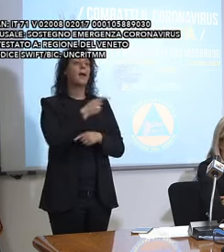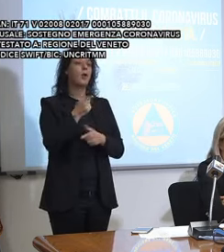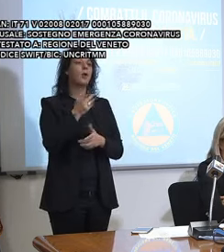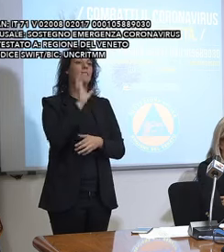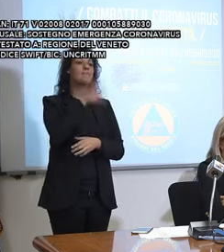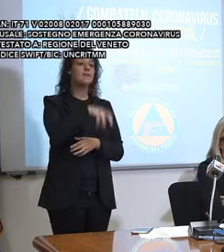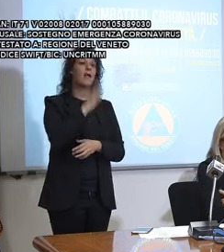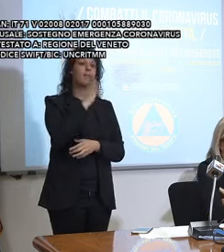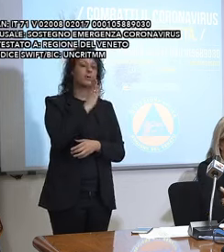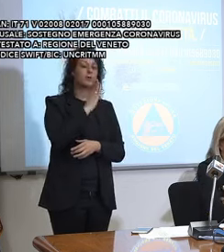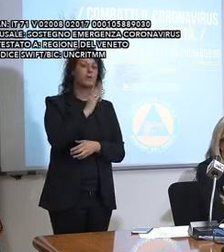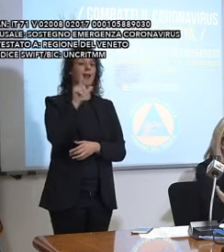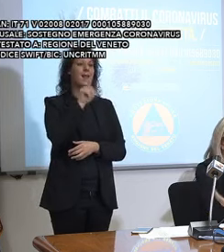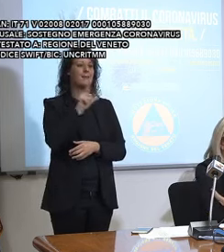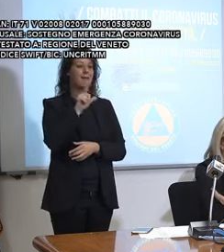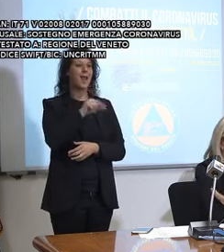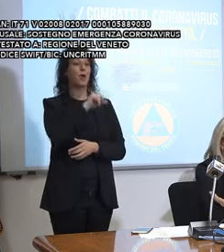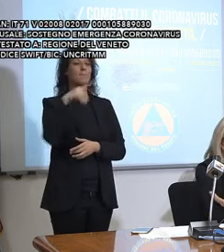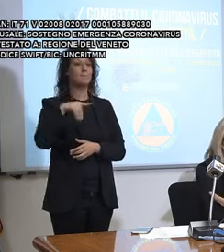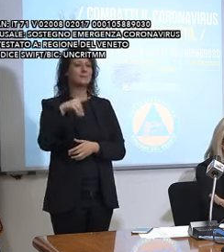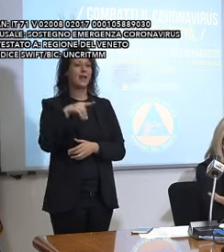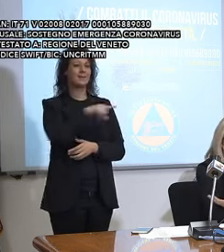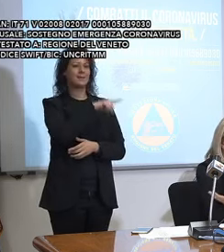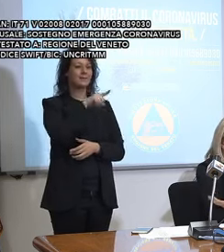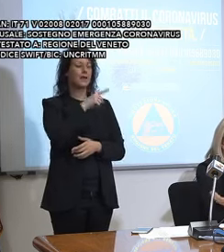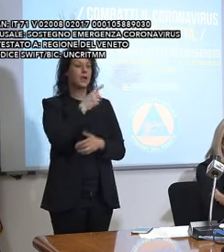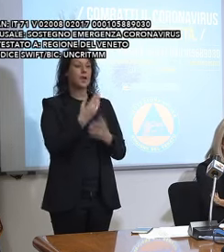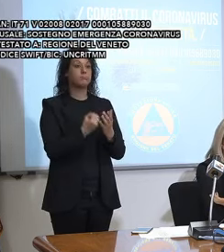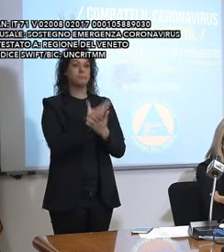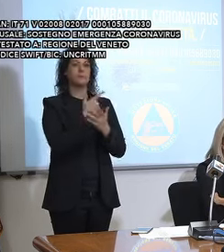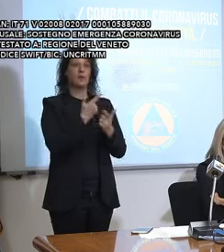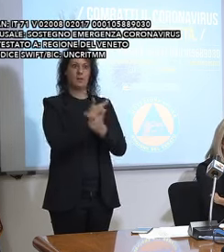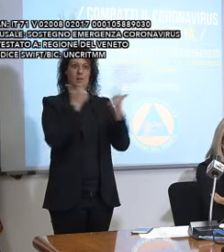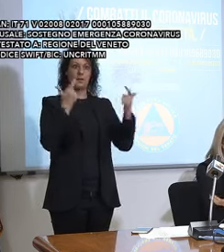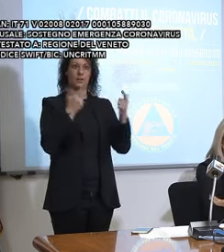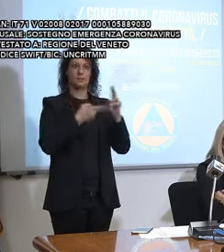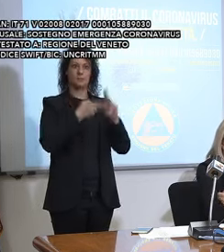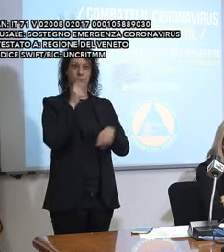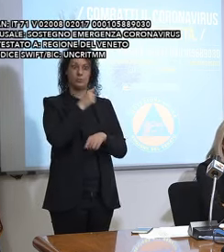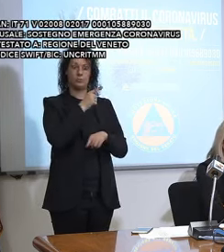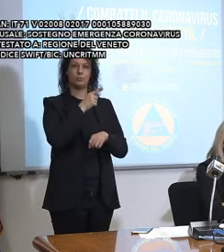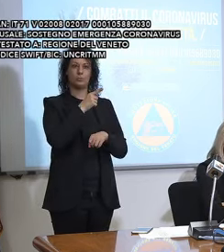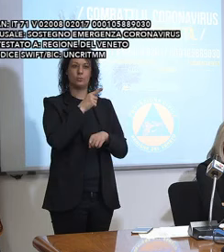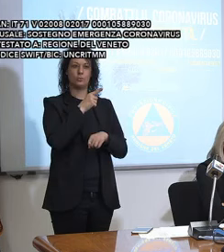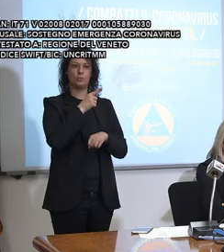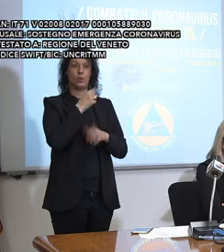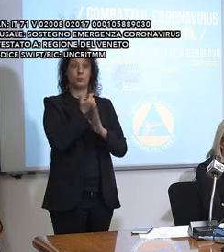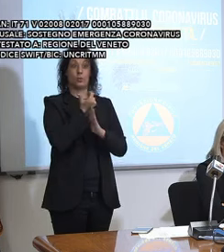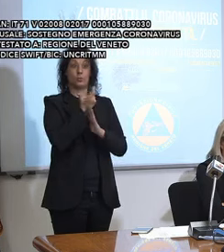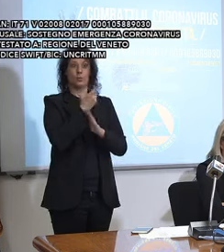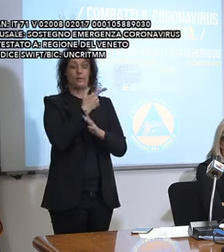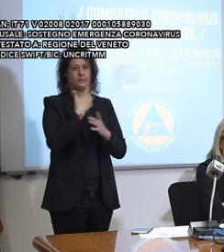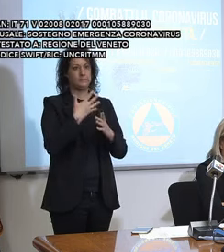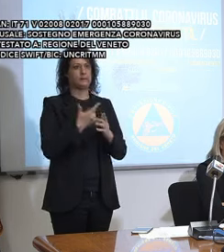Legnago, Pescantina, insomma abbiamo avuto insomma più focolai importanti con anche numeri